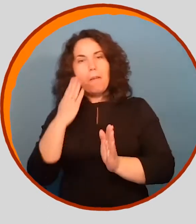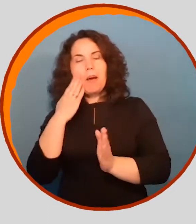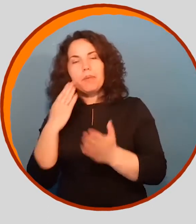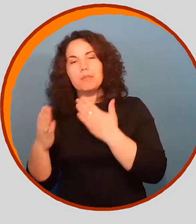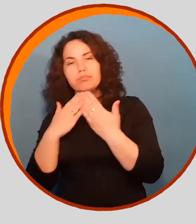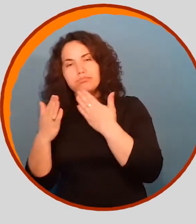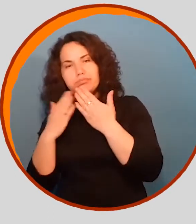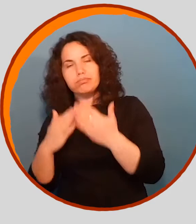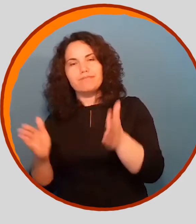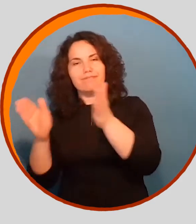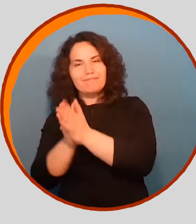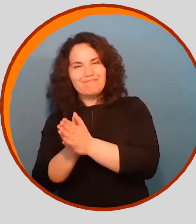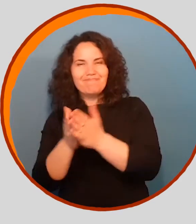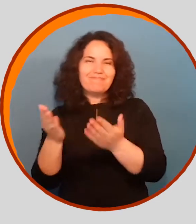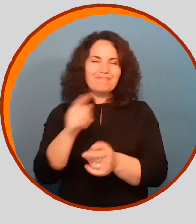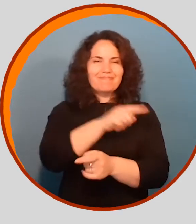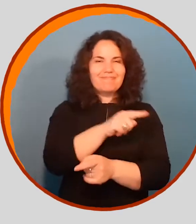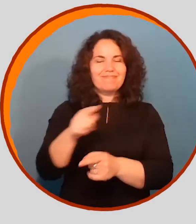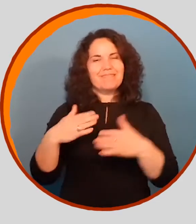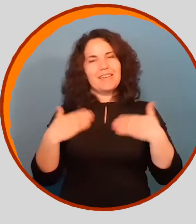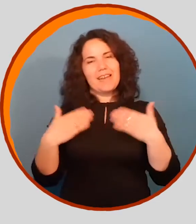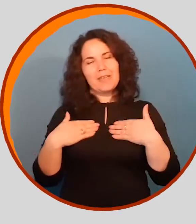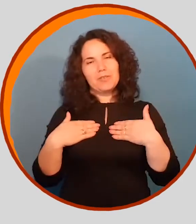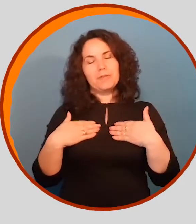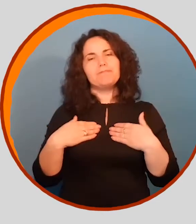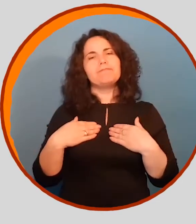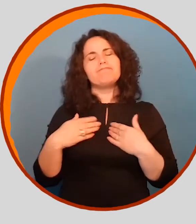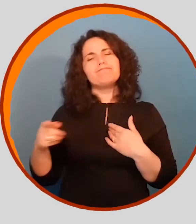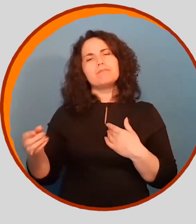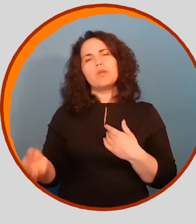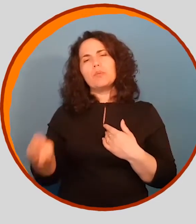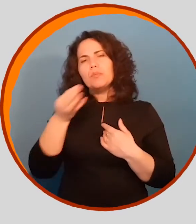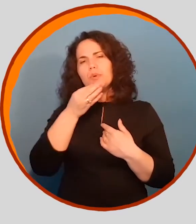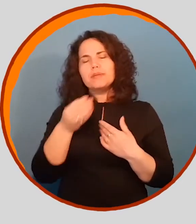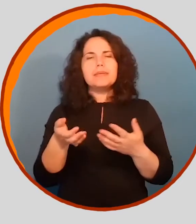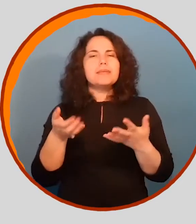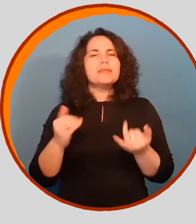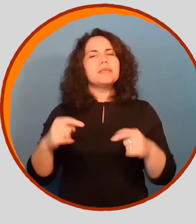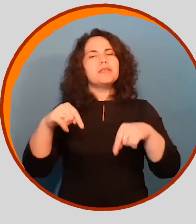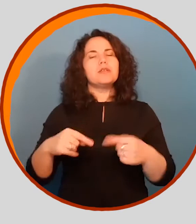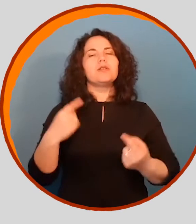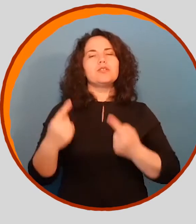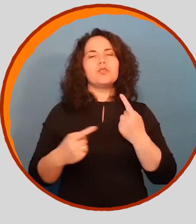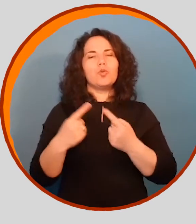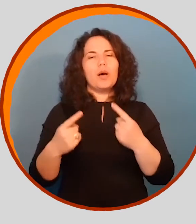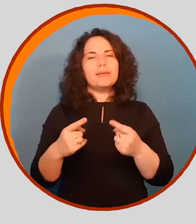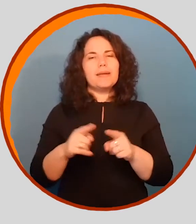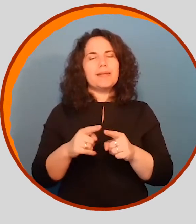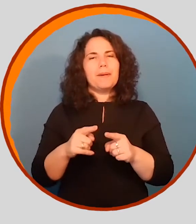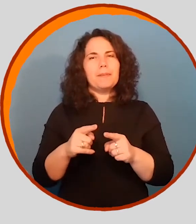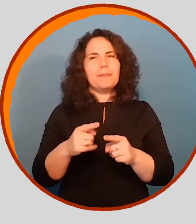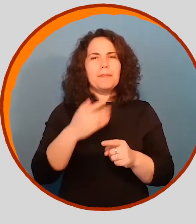sigurisht kohë për të kaluar bashkë si familje është. Çfarë ndodh në këtë kohë me rutinat dhe ndjenjat e fëmijëve, po ashtu edhe të